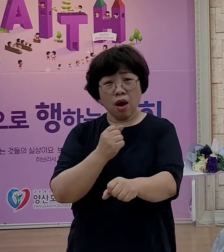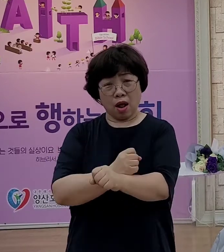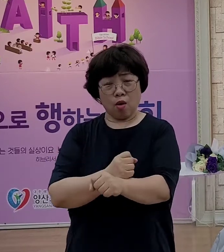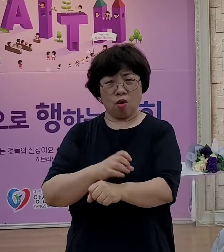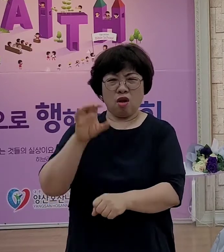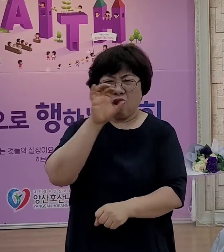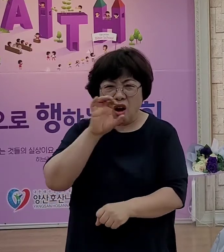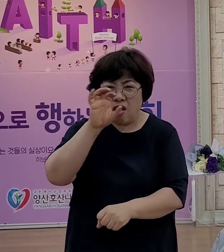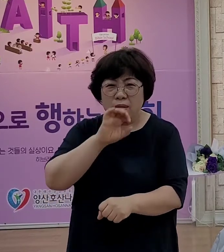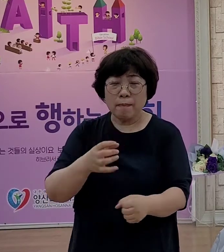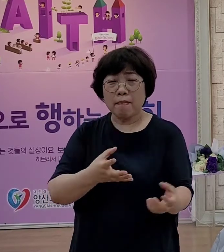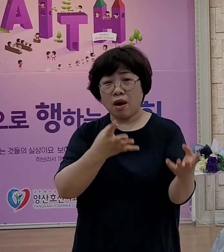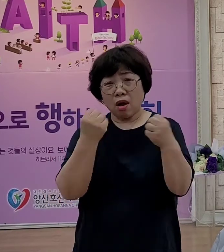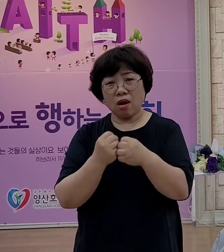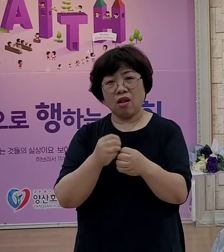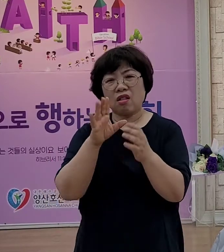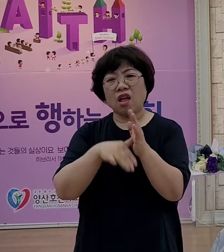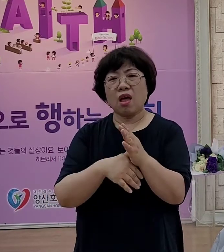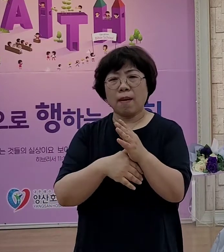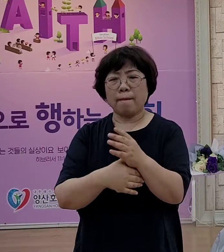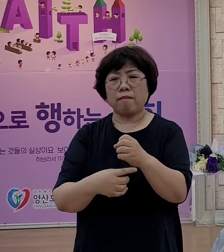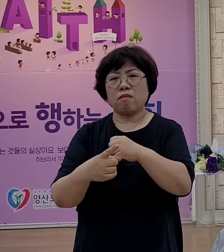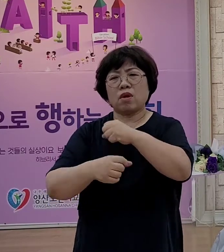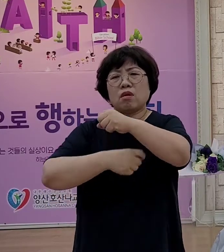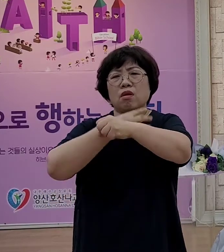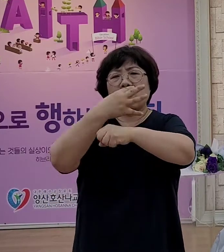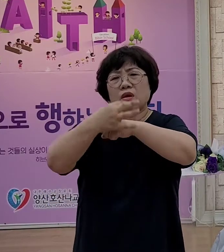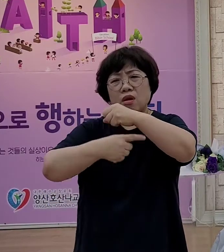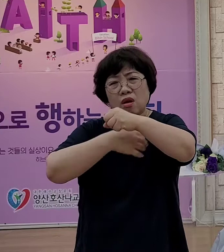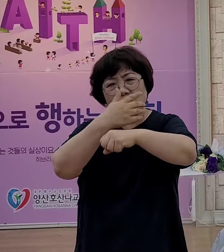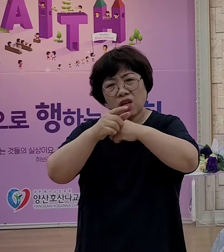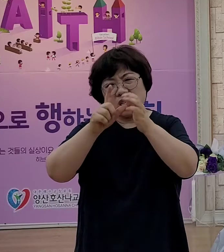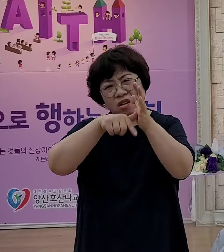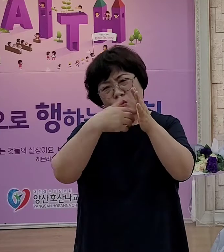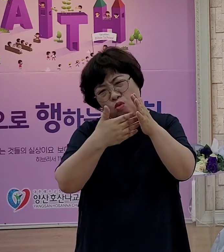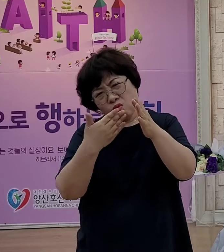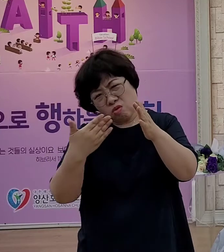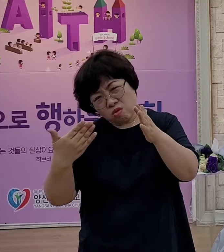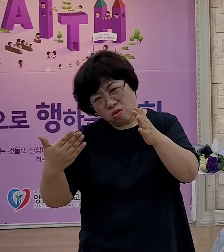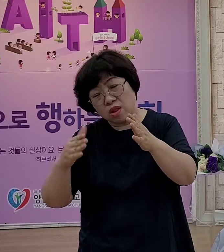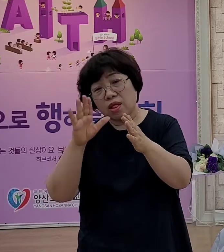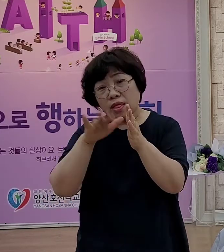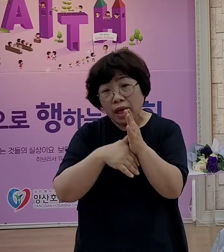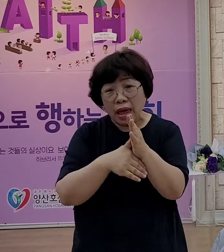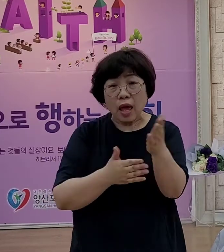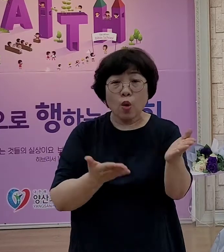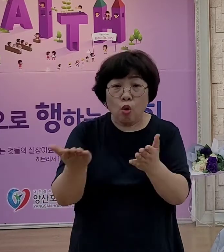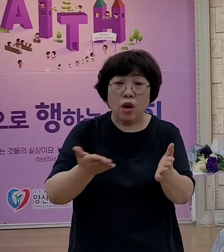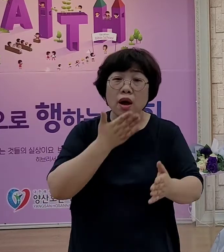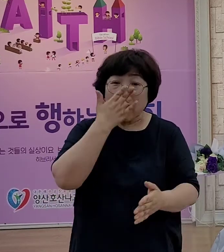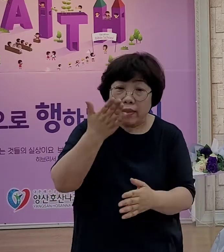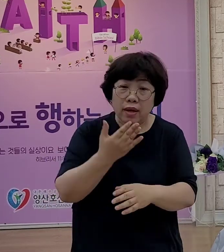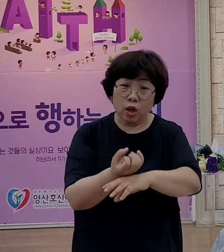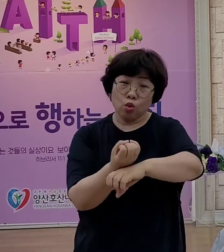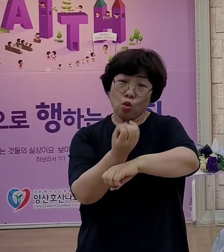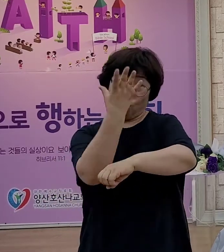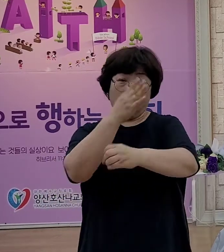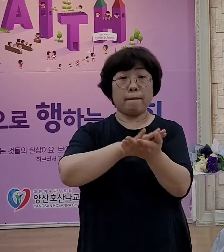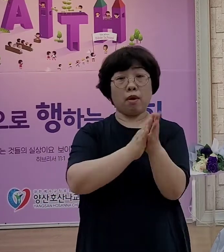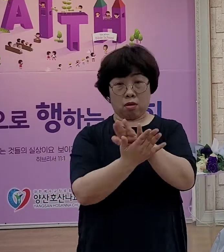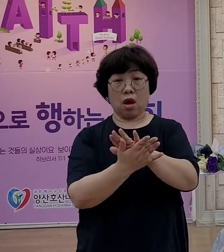연습을 하는데, 한 몇 년의 훈련을 받아야만 사람 앞에서 공연할 수 있는 그런 능력이 된다고